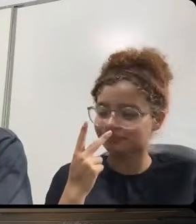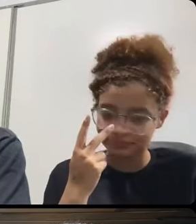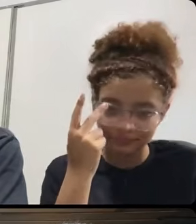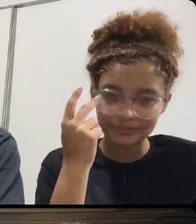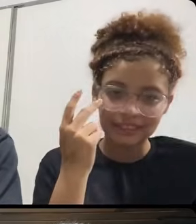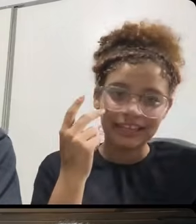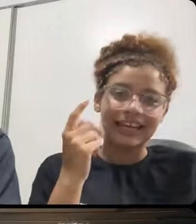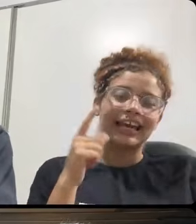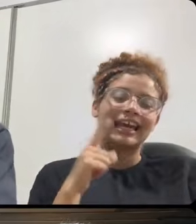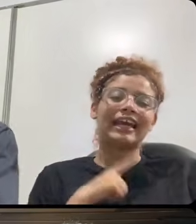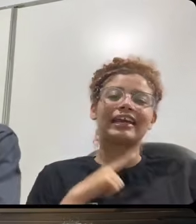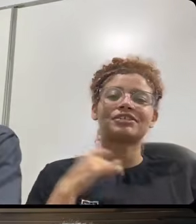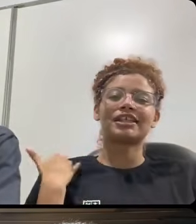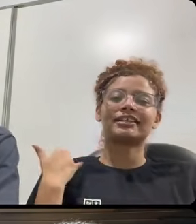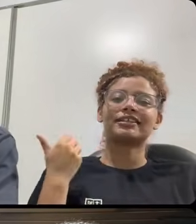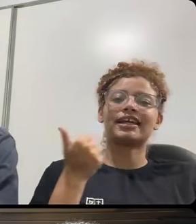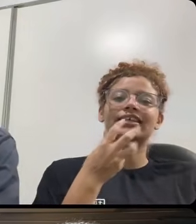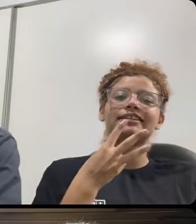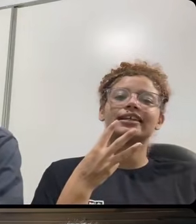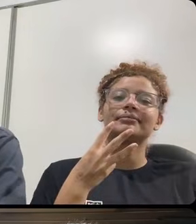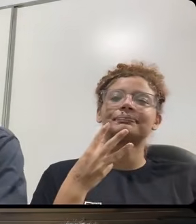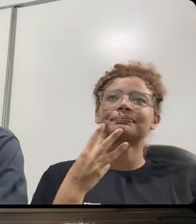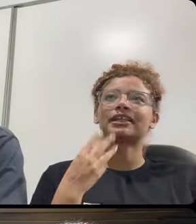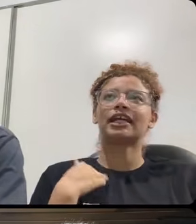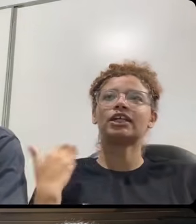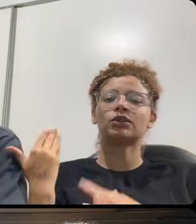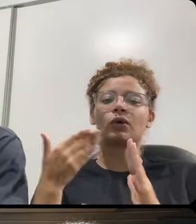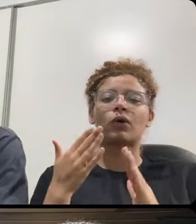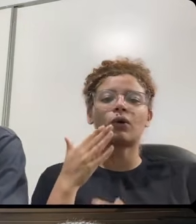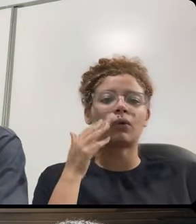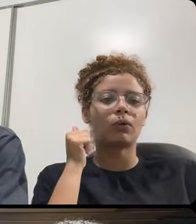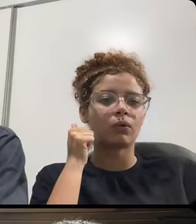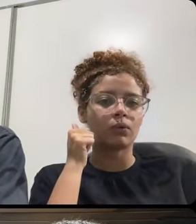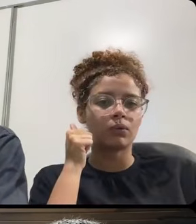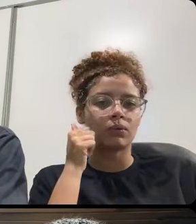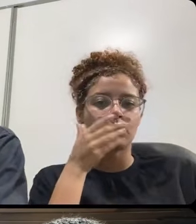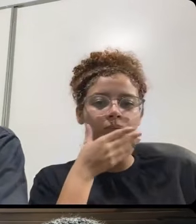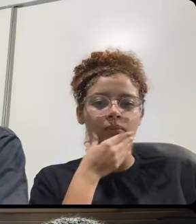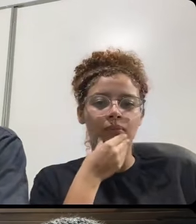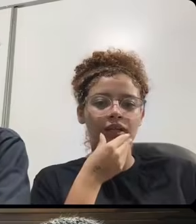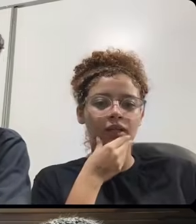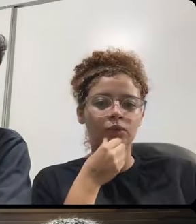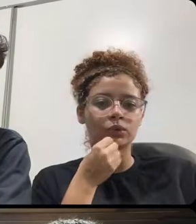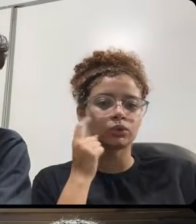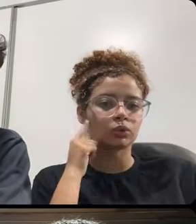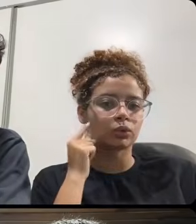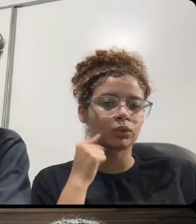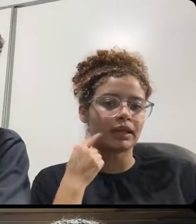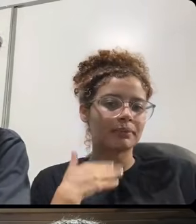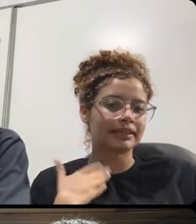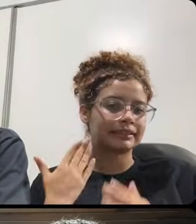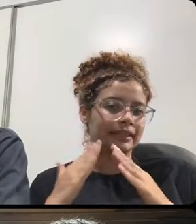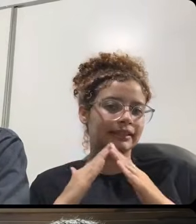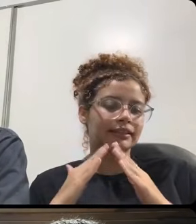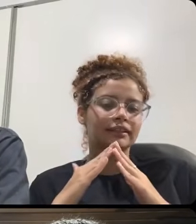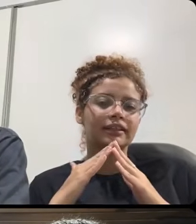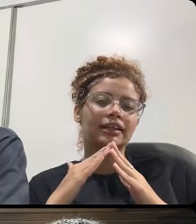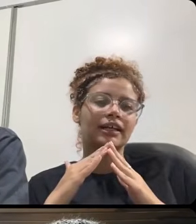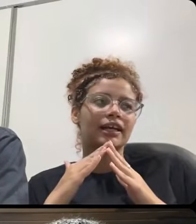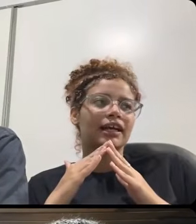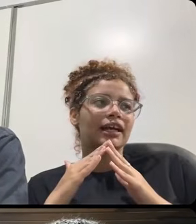falando. Sim. Eu tinha 13 e entrou um menino surdo na minha